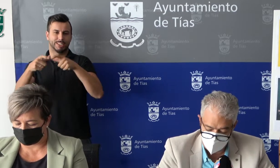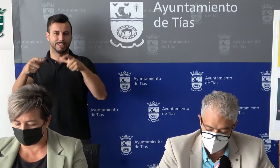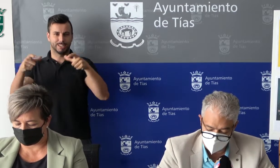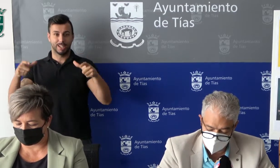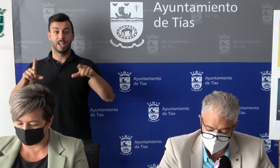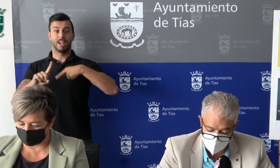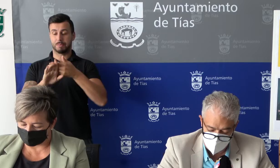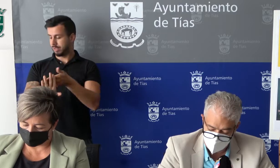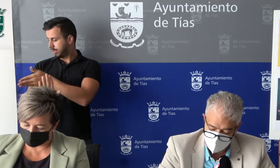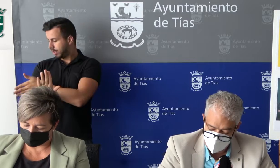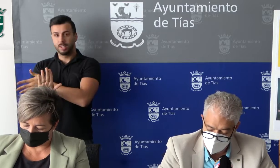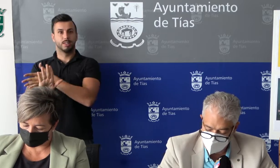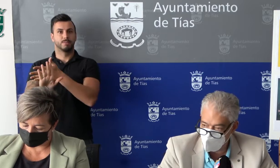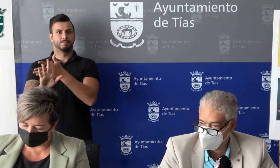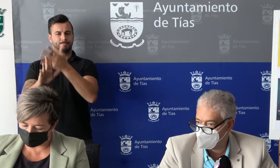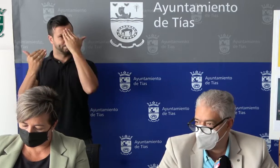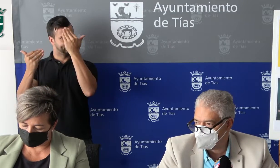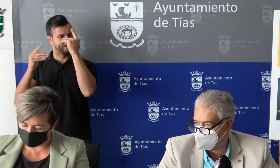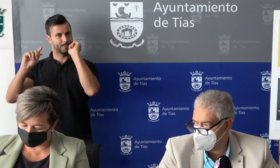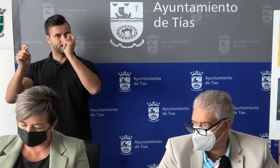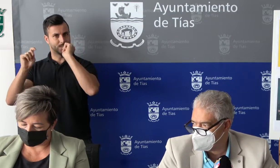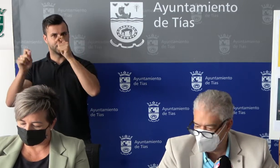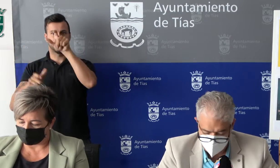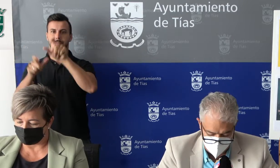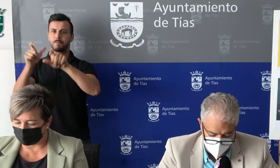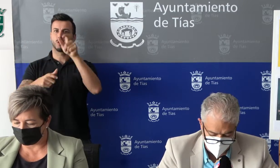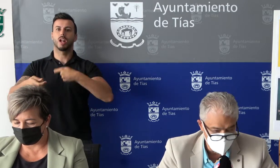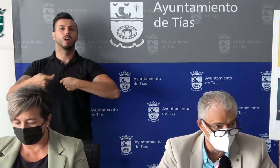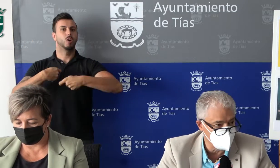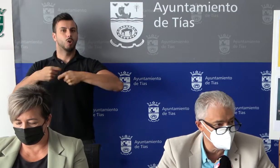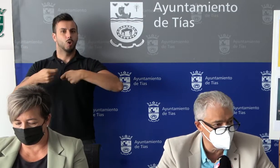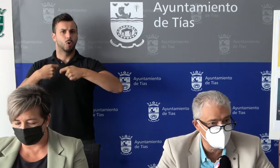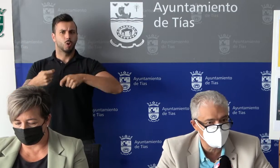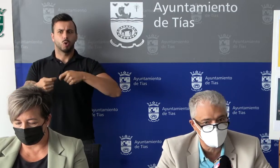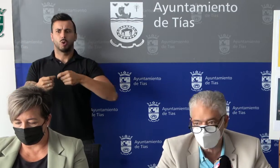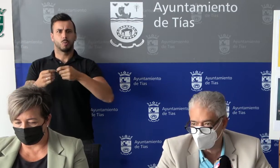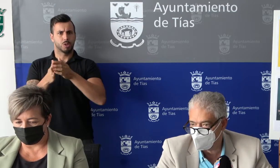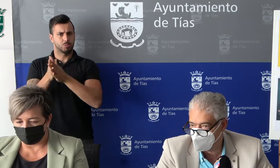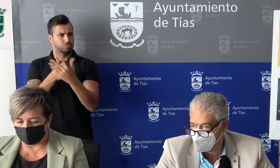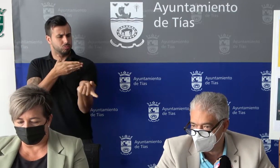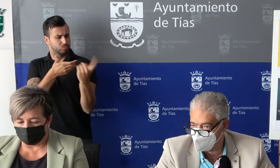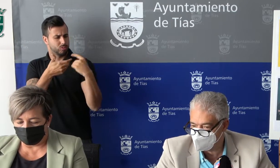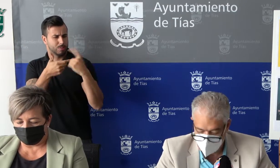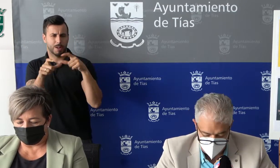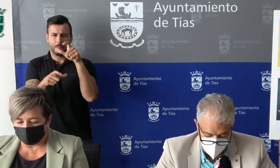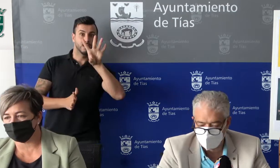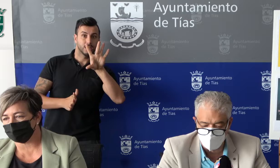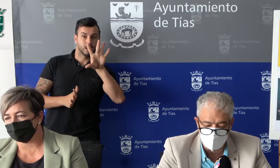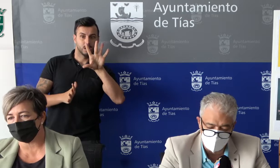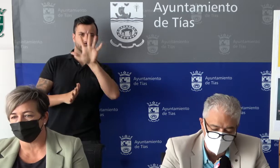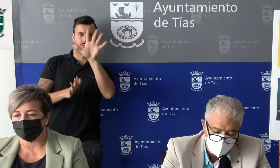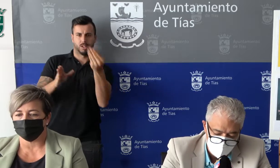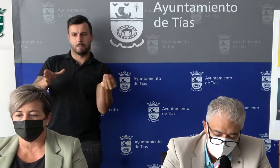el Ayuntamiento de TIA y animo a la ciudadanía a consumir en TIA producto local.